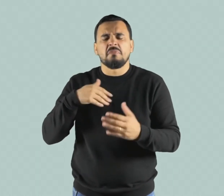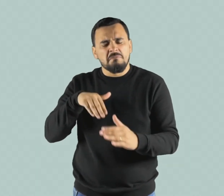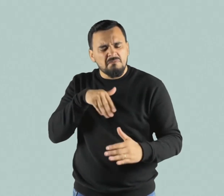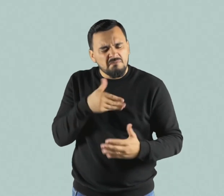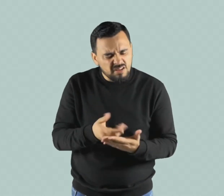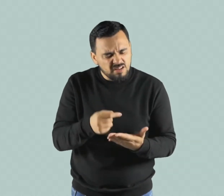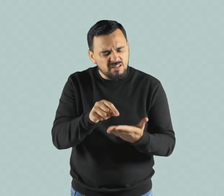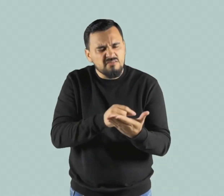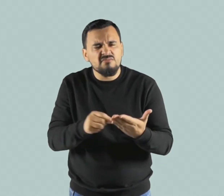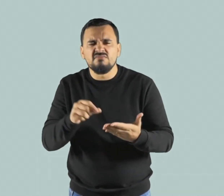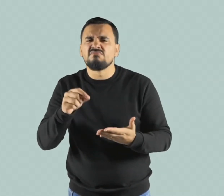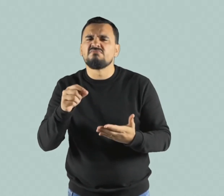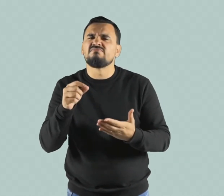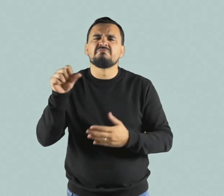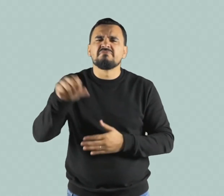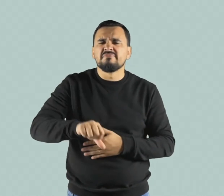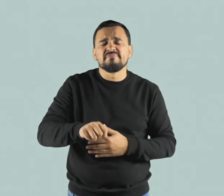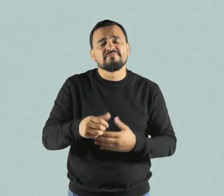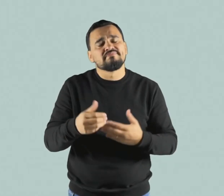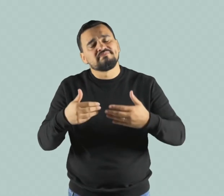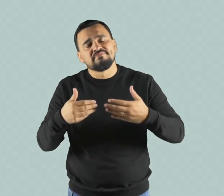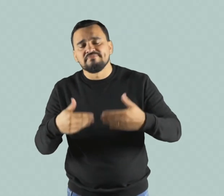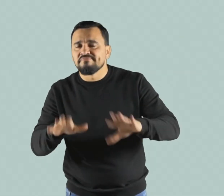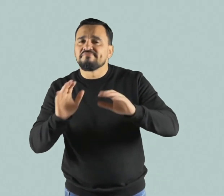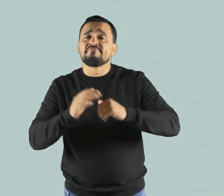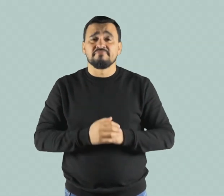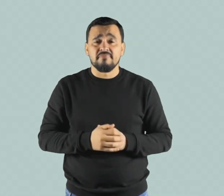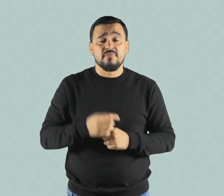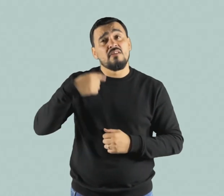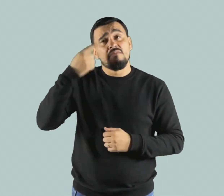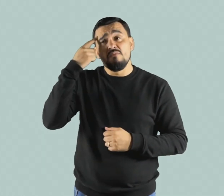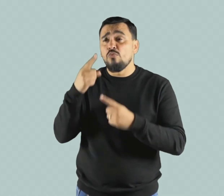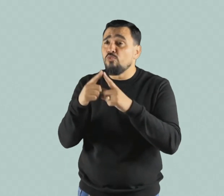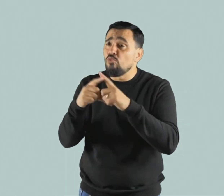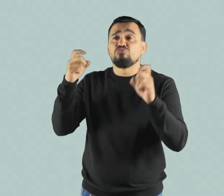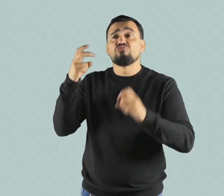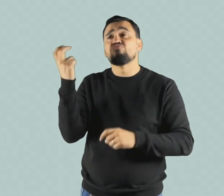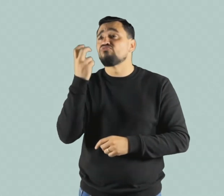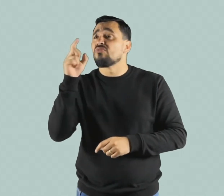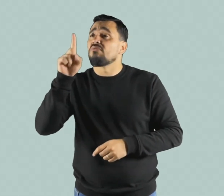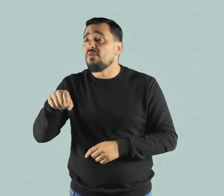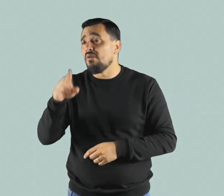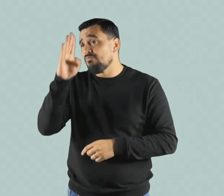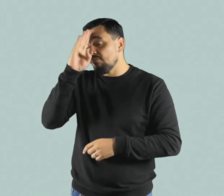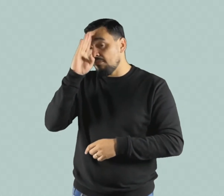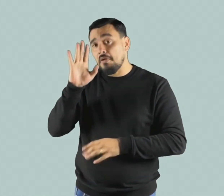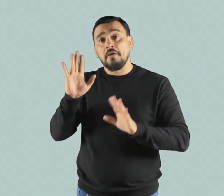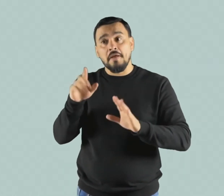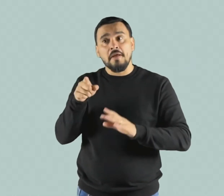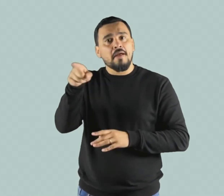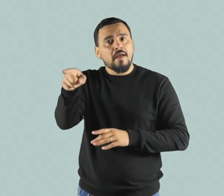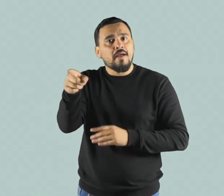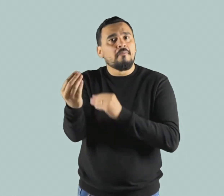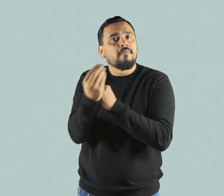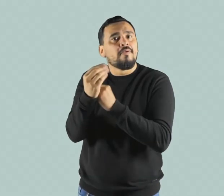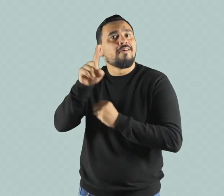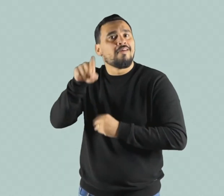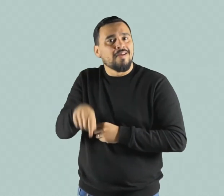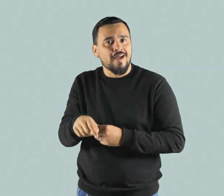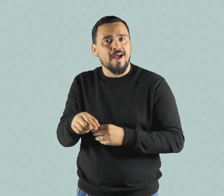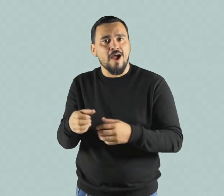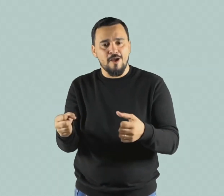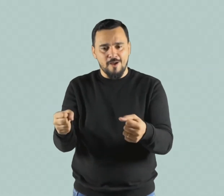sentí desalentado por el fracaso de mis dibujos. Por eso tuve que elegir otro oficio y aprendí a